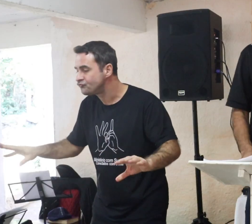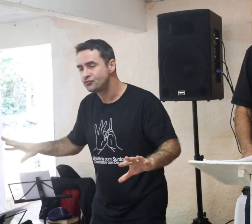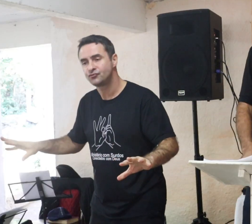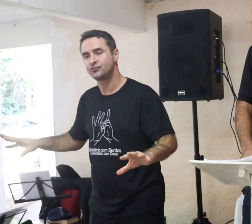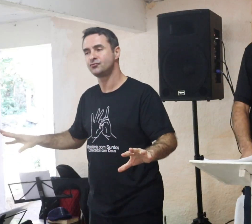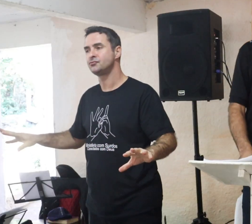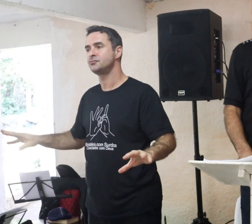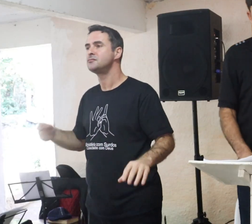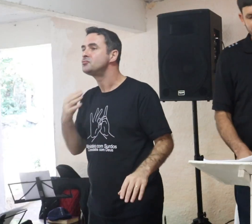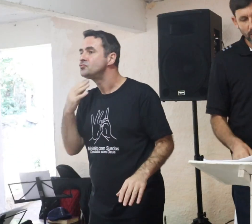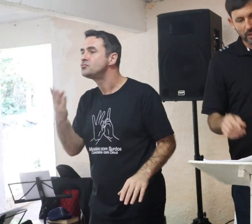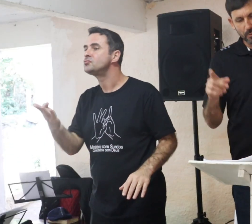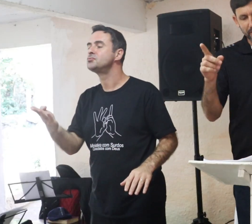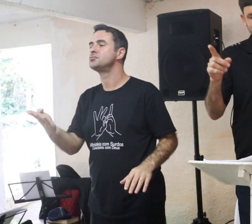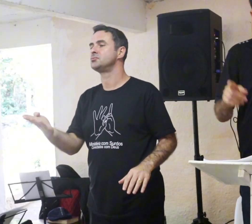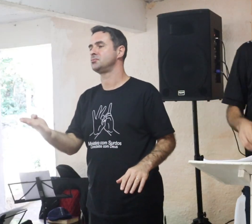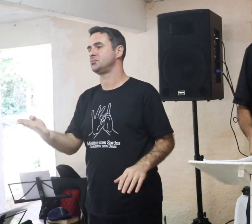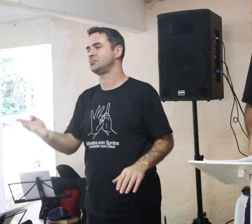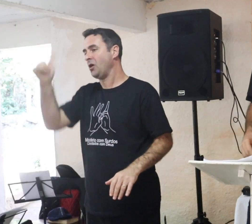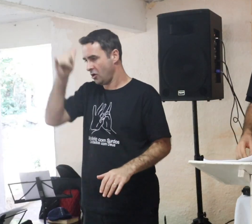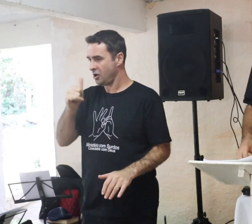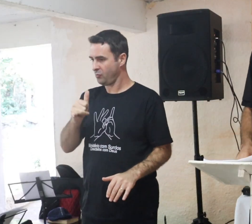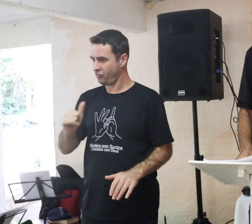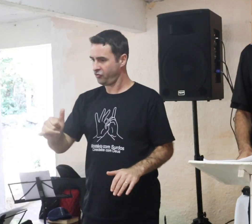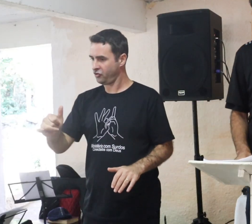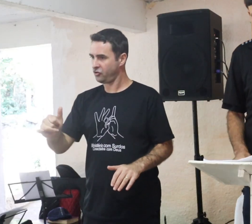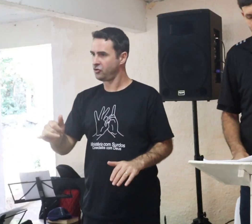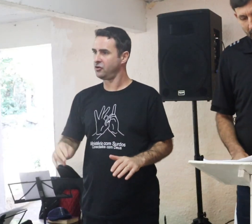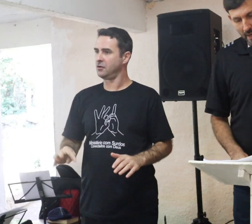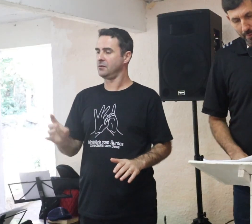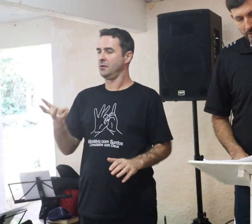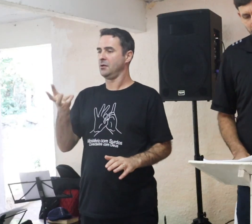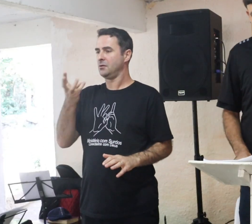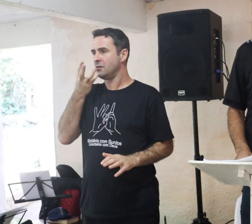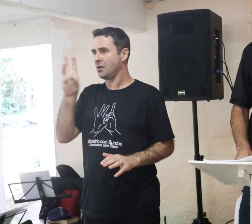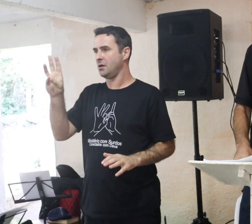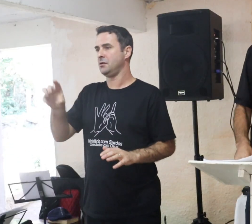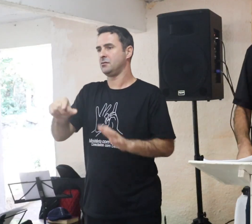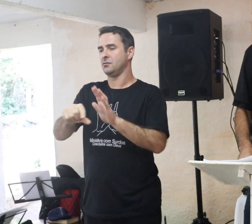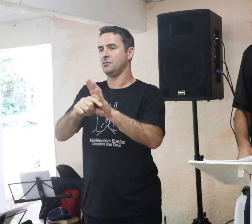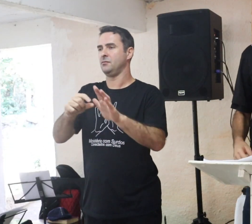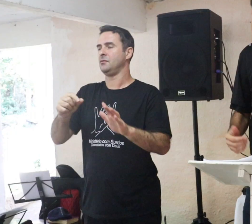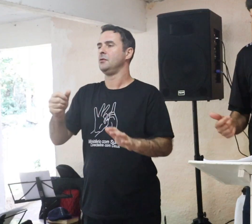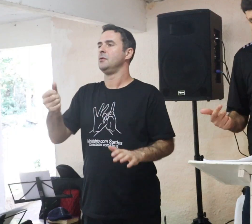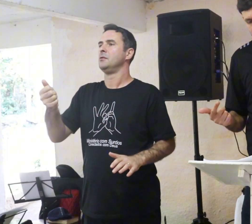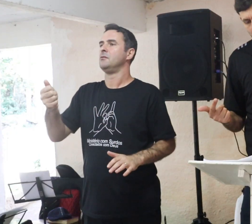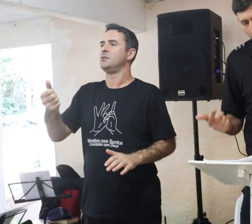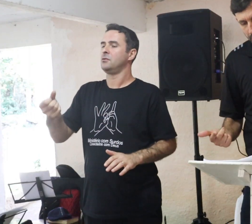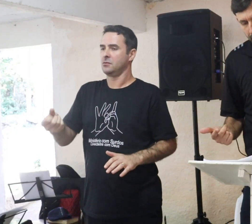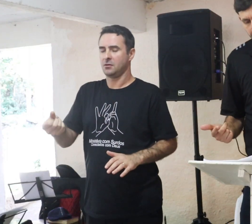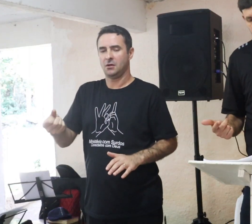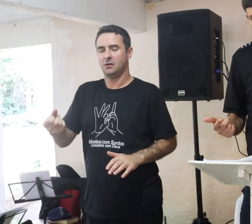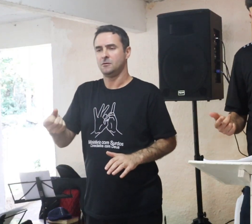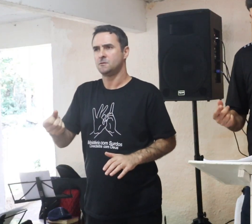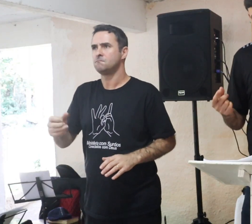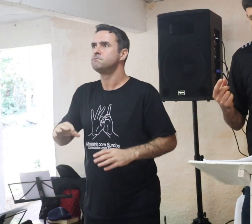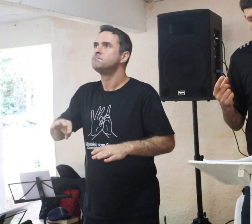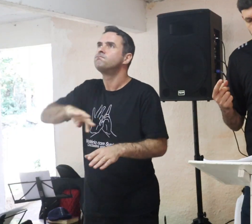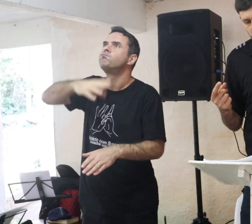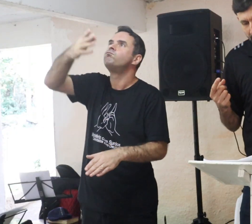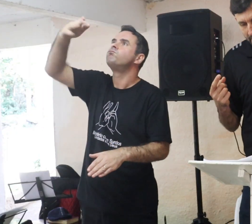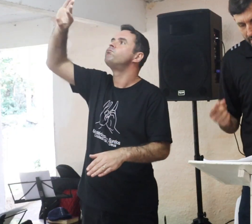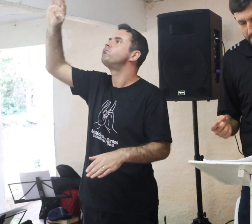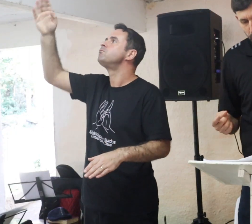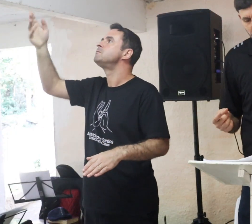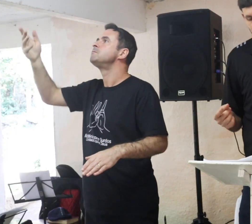o que ele diz. Olha a profecia que ele cita, Isaías 25, a partir do versículo 6. Nesse monte, o